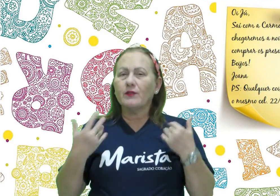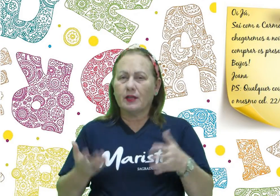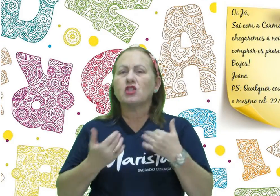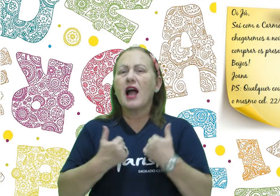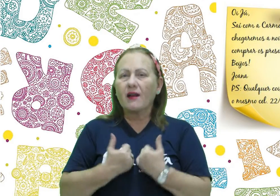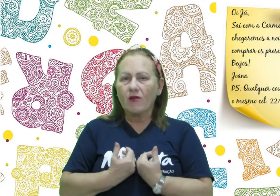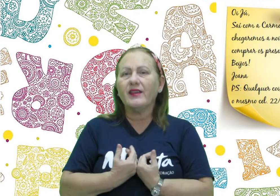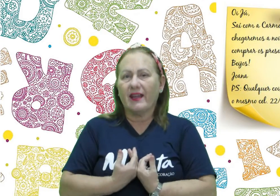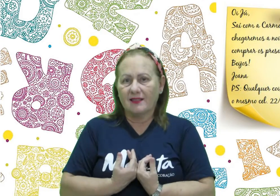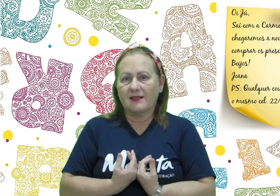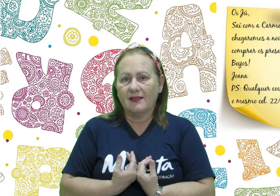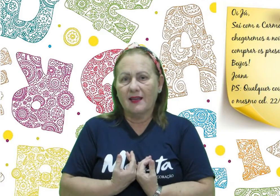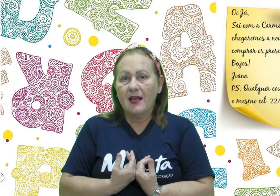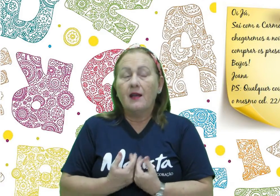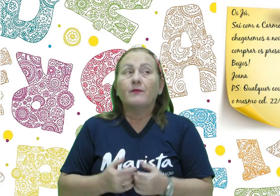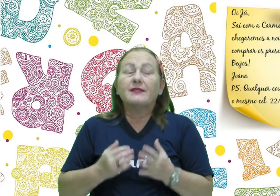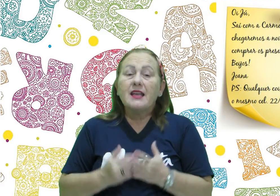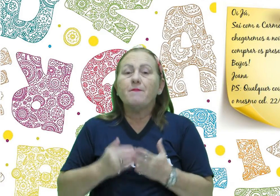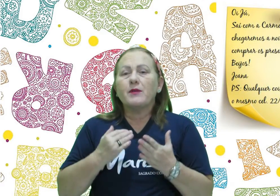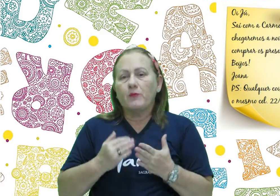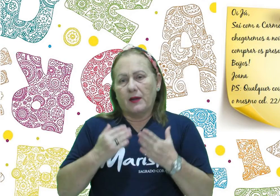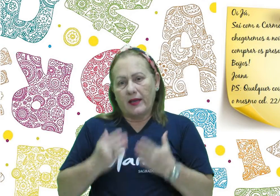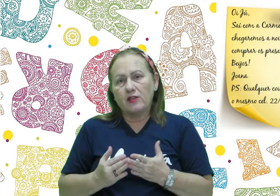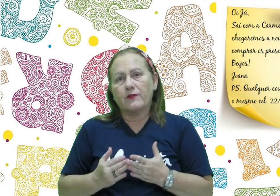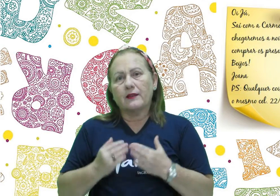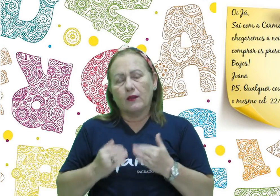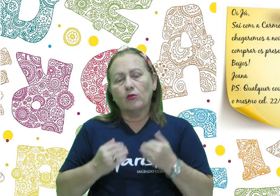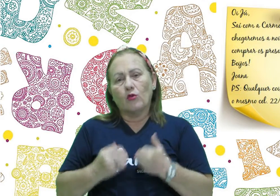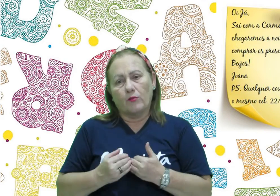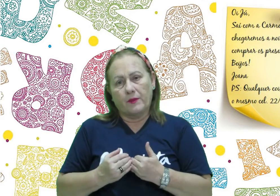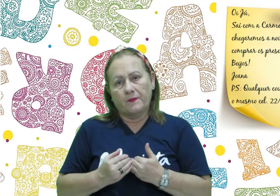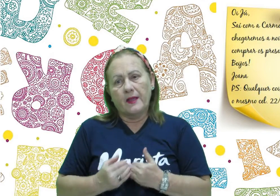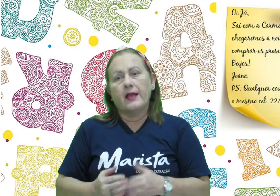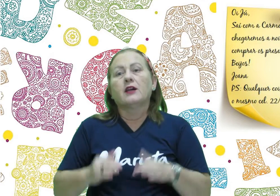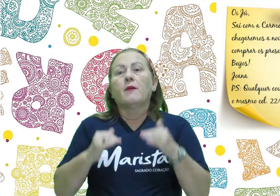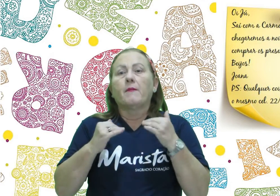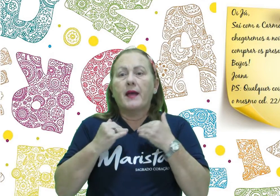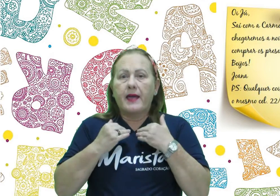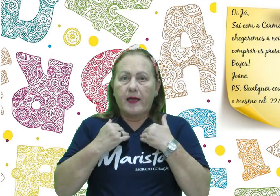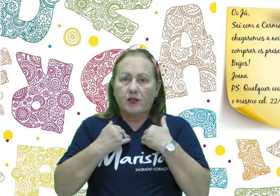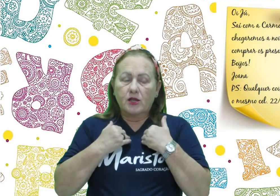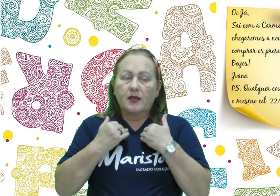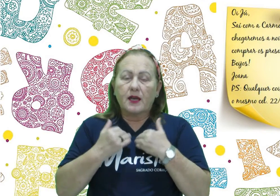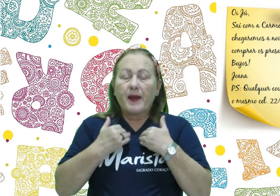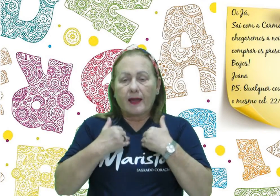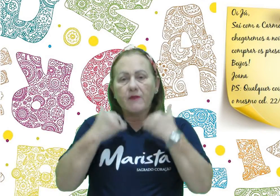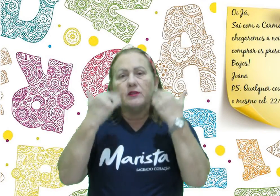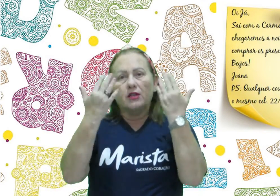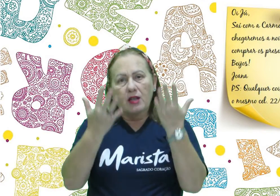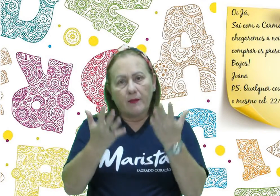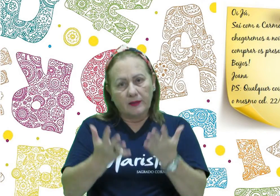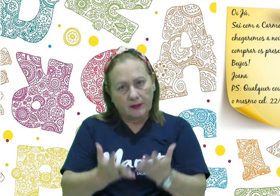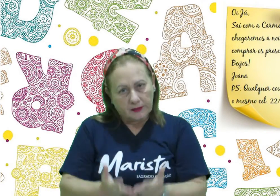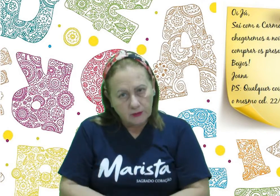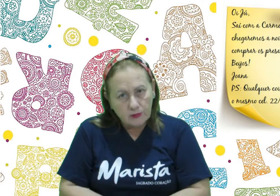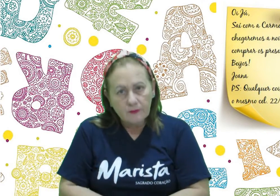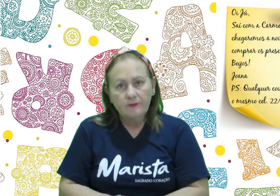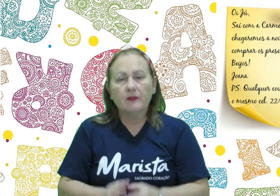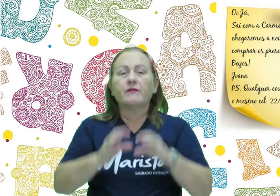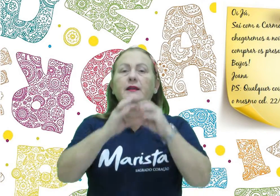já conhece. Sempre o bilhete vai ter o nome. Para quem você está mandando, vai ter